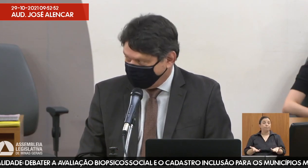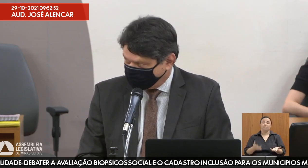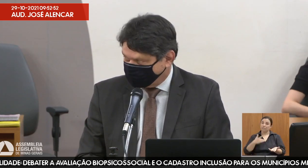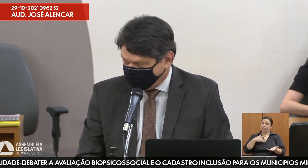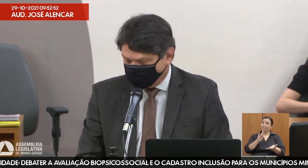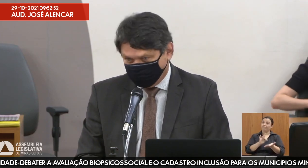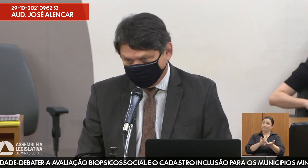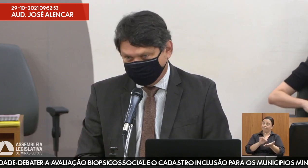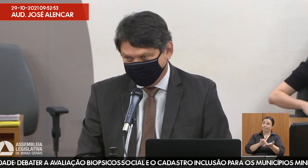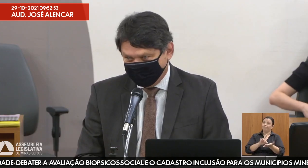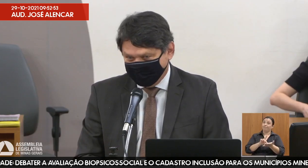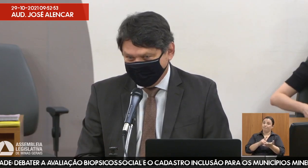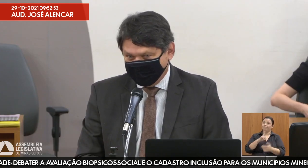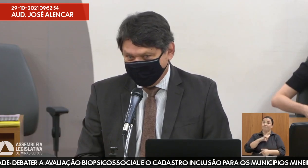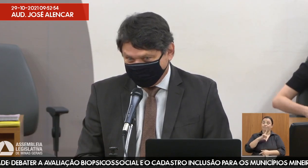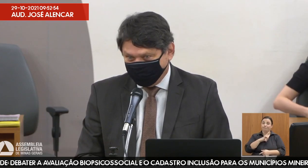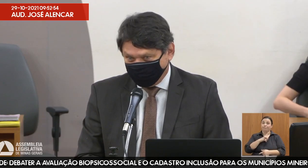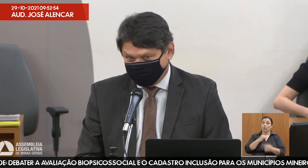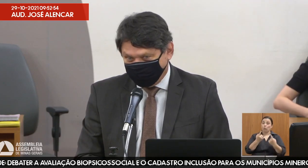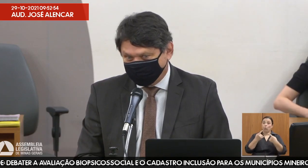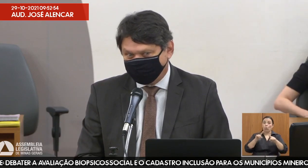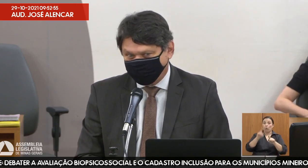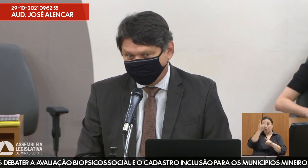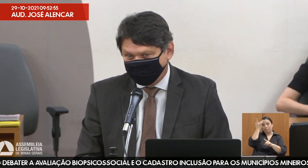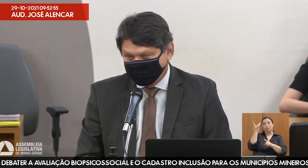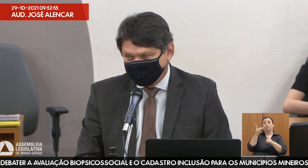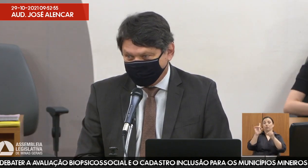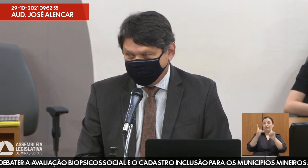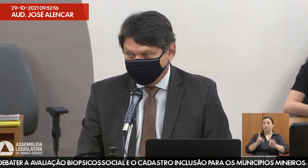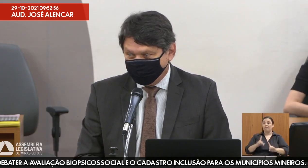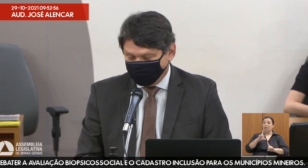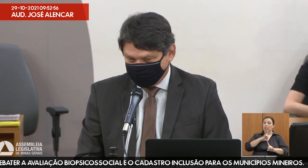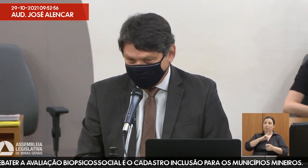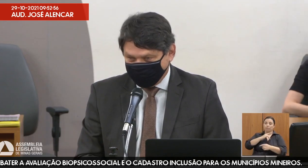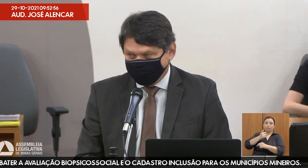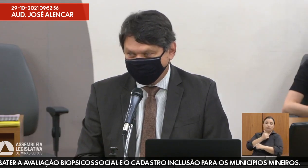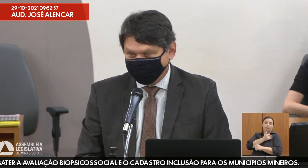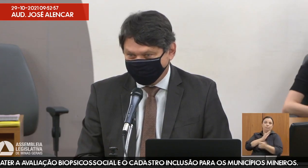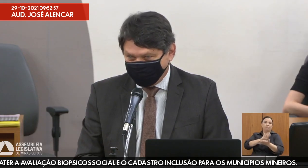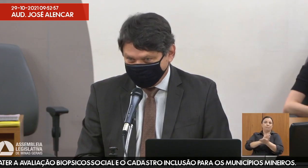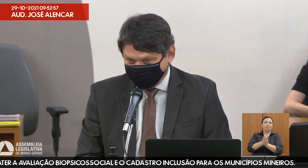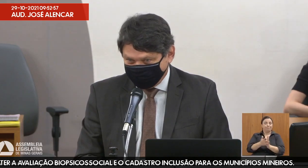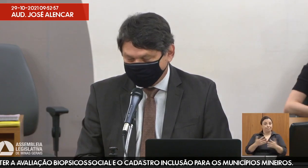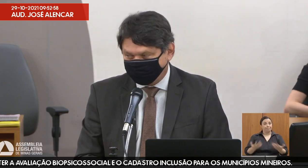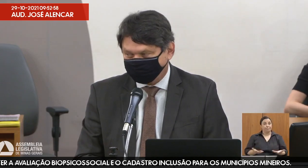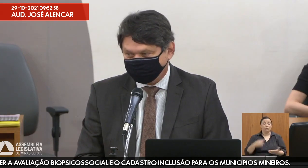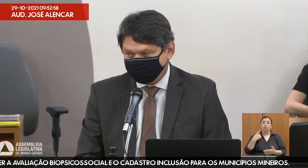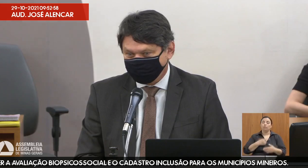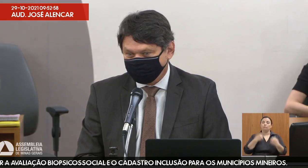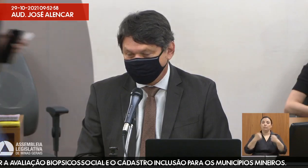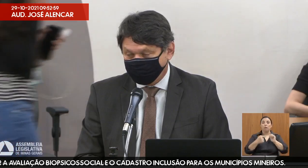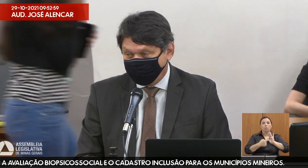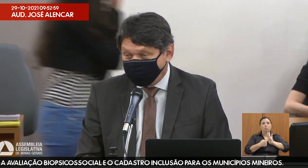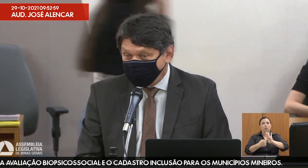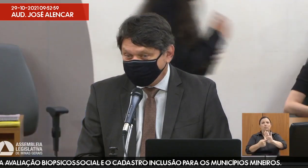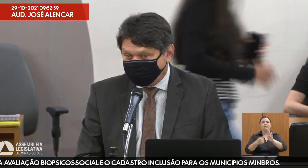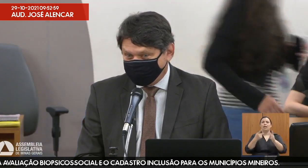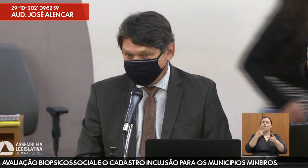essas pessoas. Então, nós temos que mostrar, falar e,